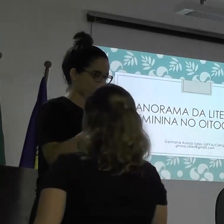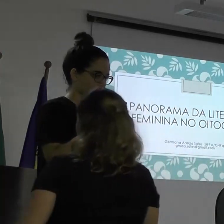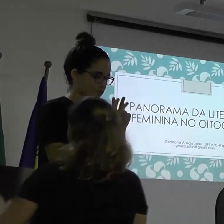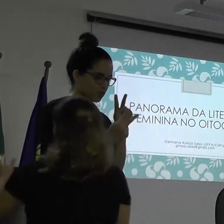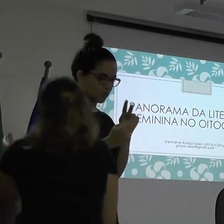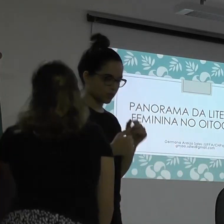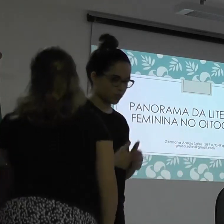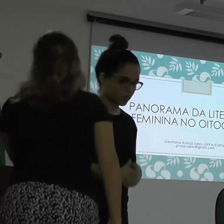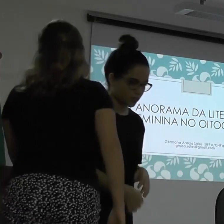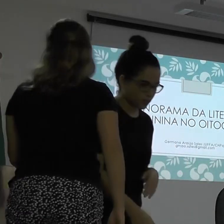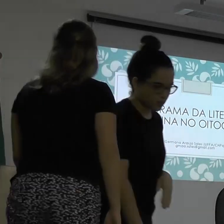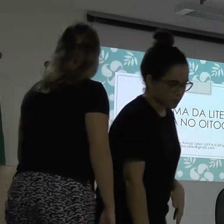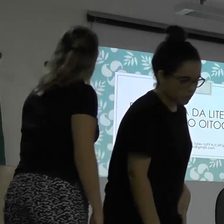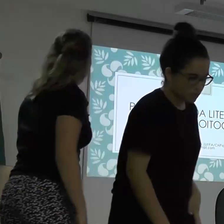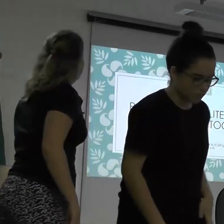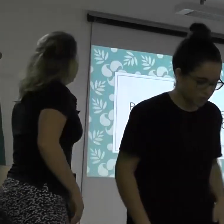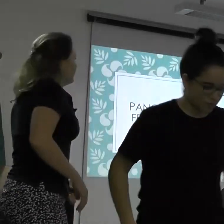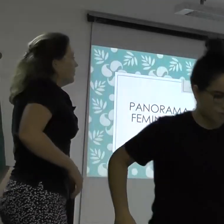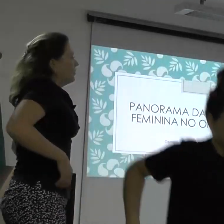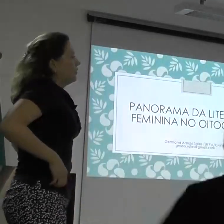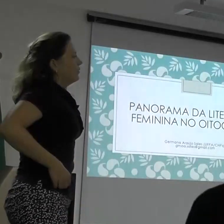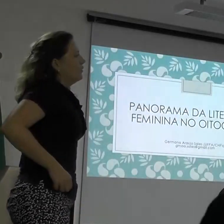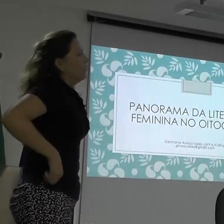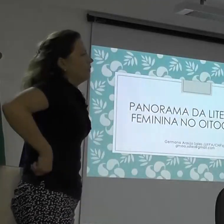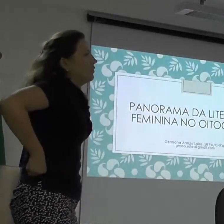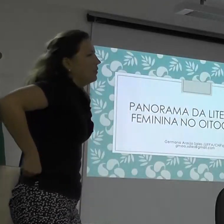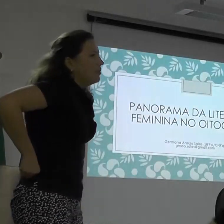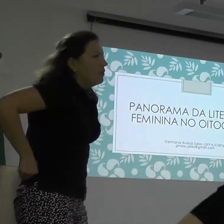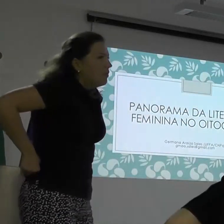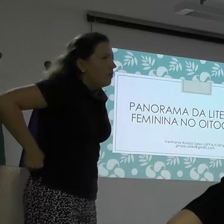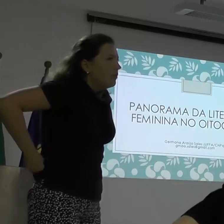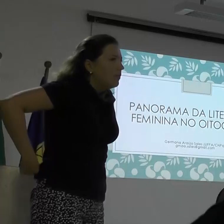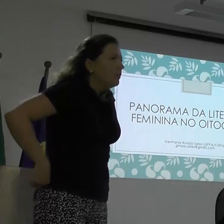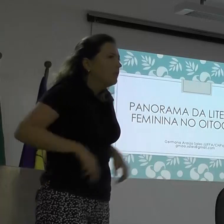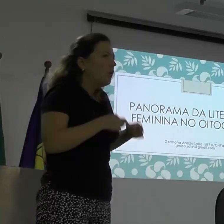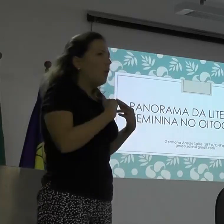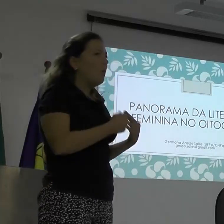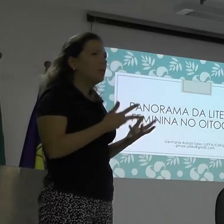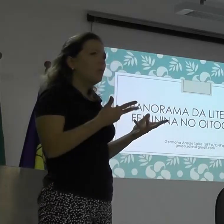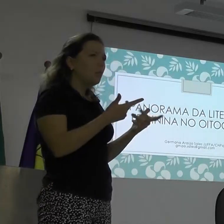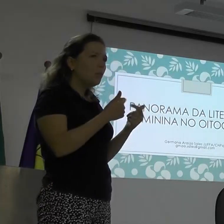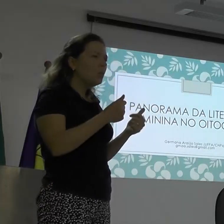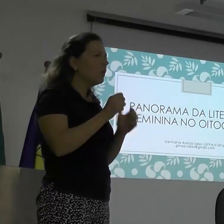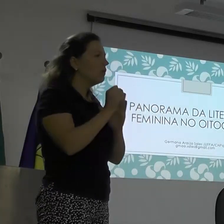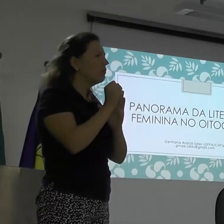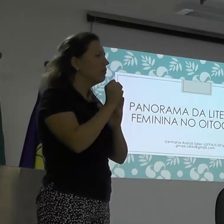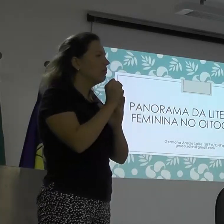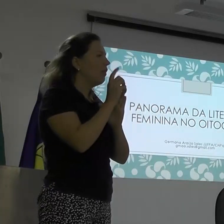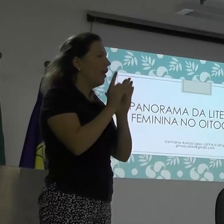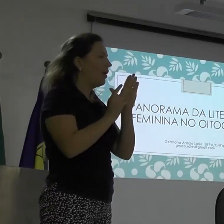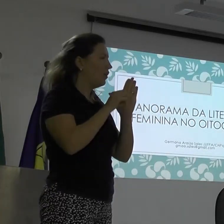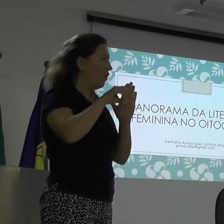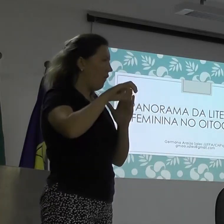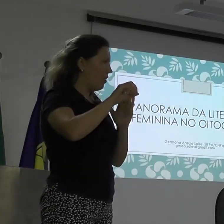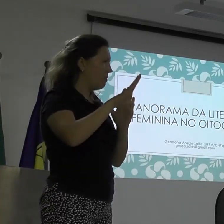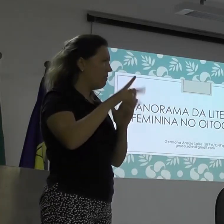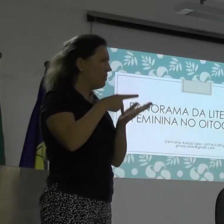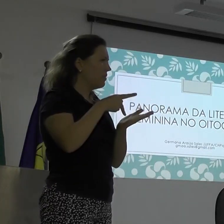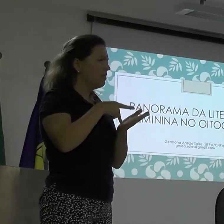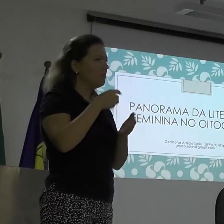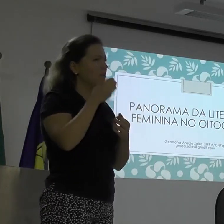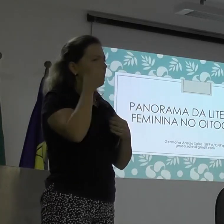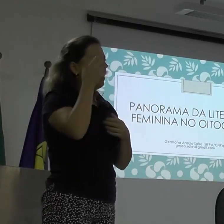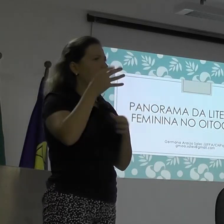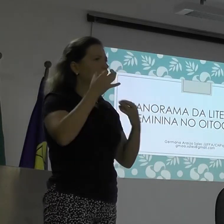né? O romance é um romance realmente muito bem escrito. Eu li na década de 90, Para falar a verdade, eu não me lembro